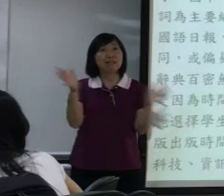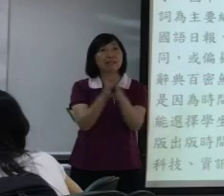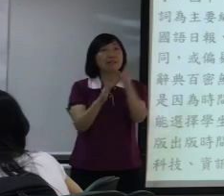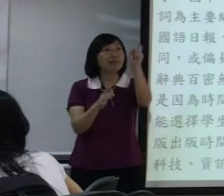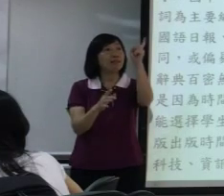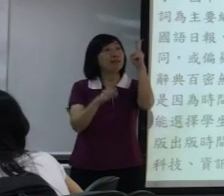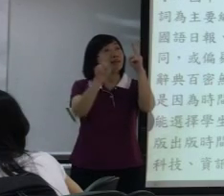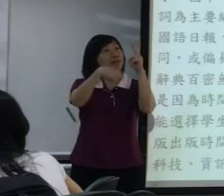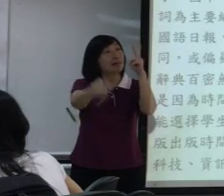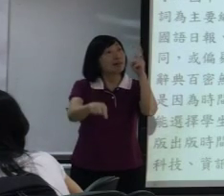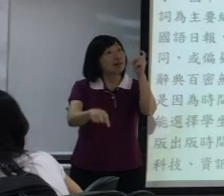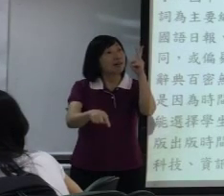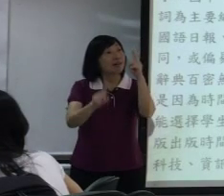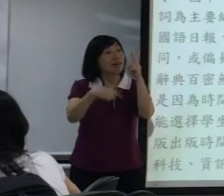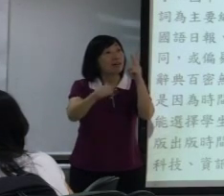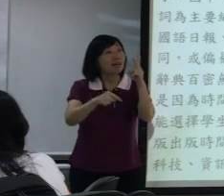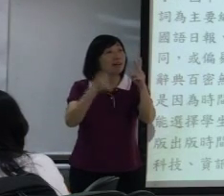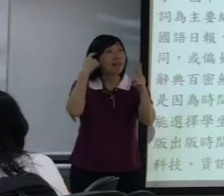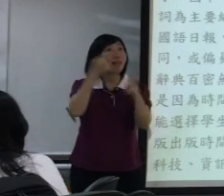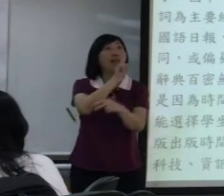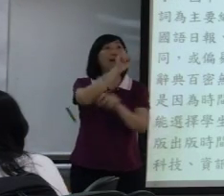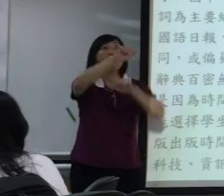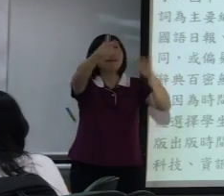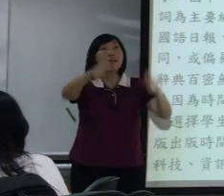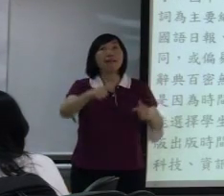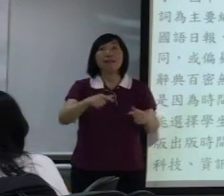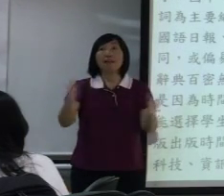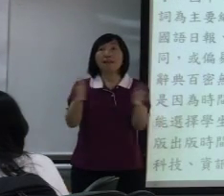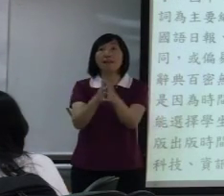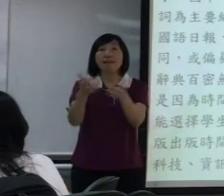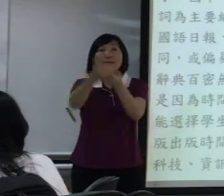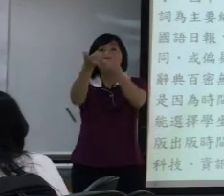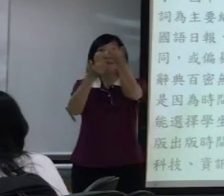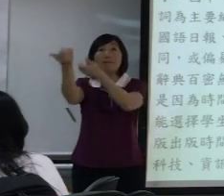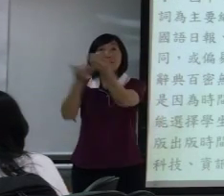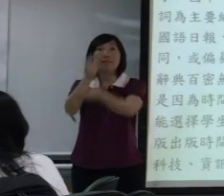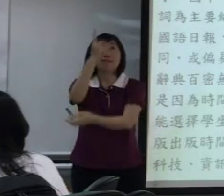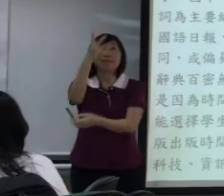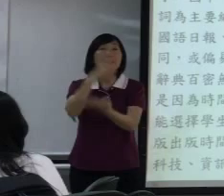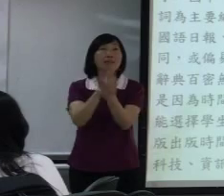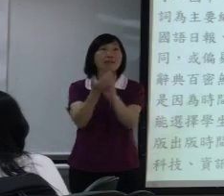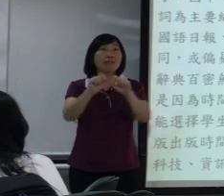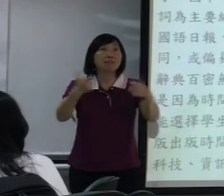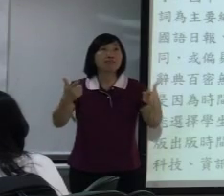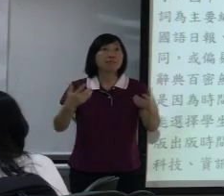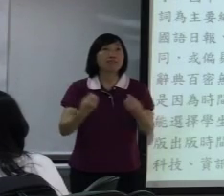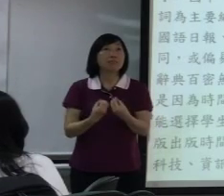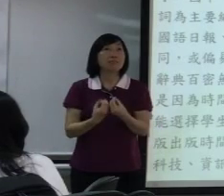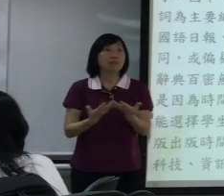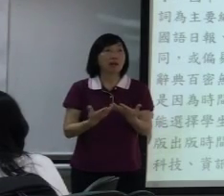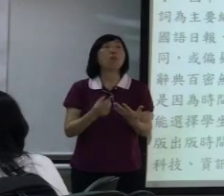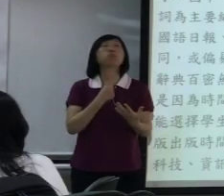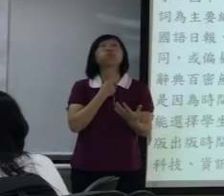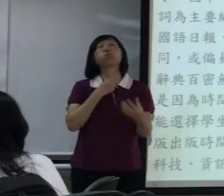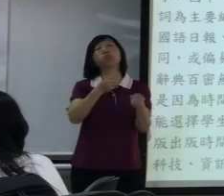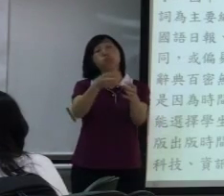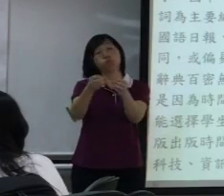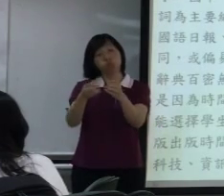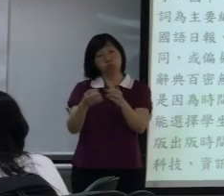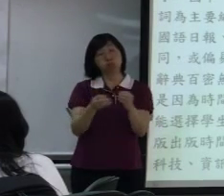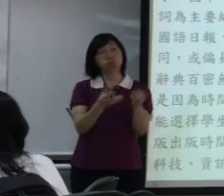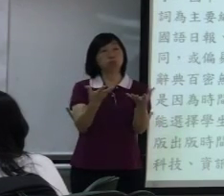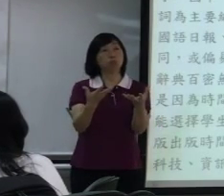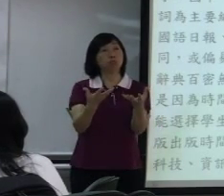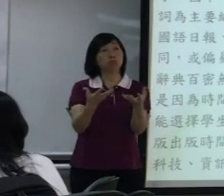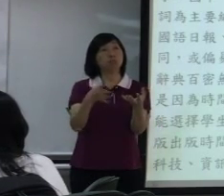啊，12个意见，怎么办？就要讨论呢，讨论